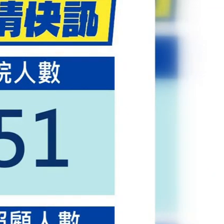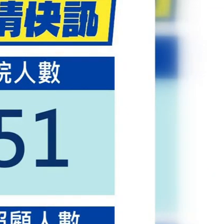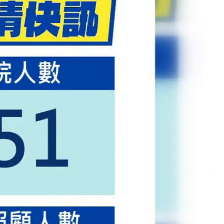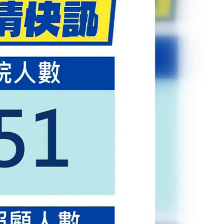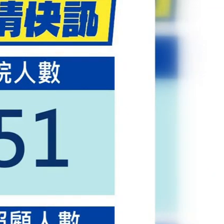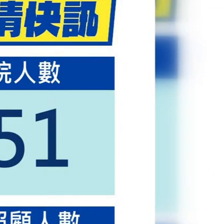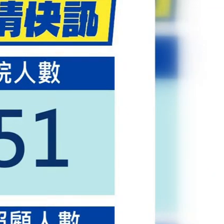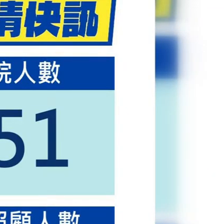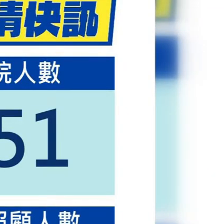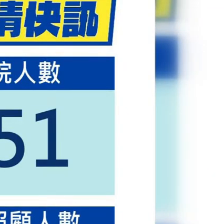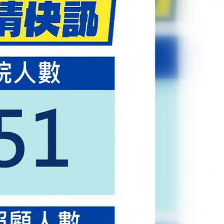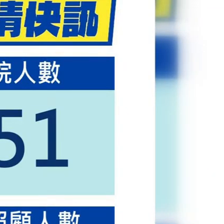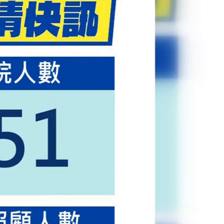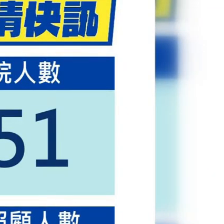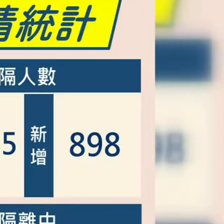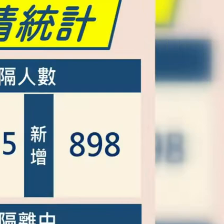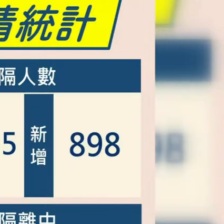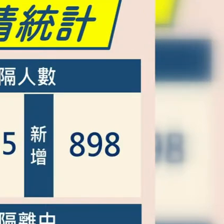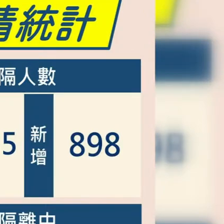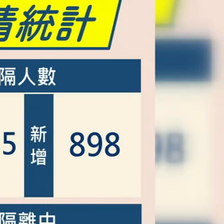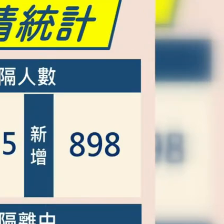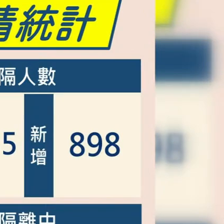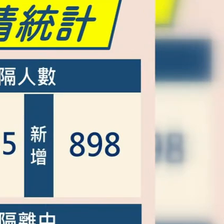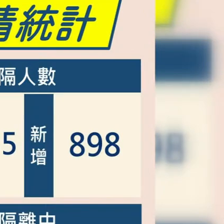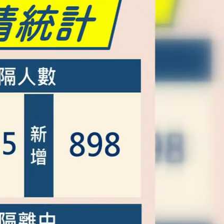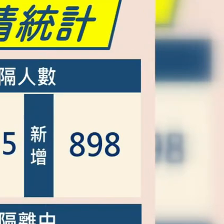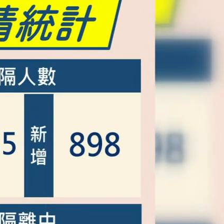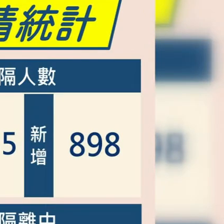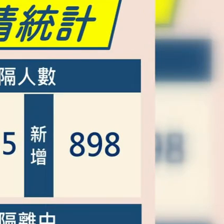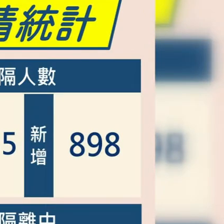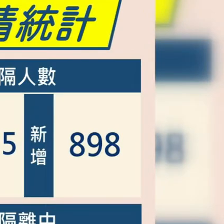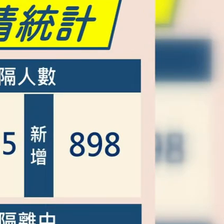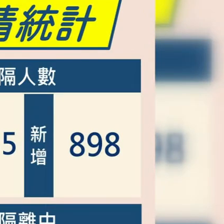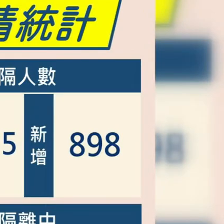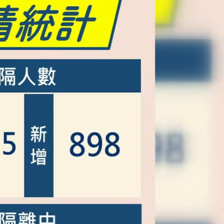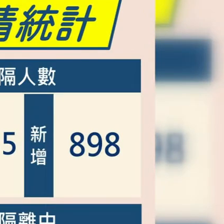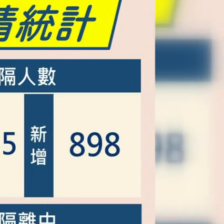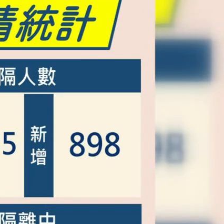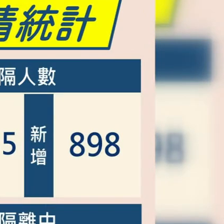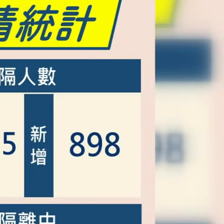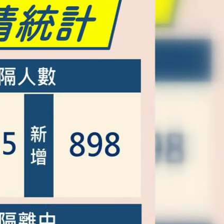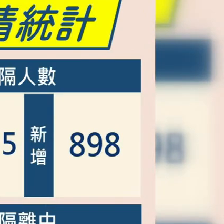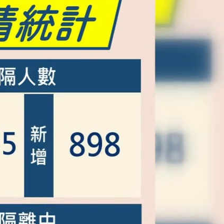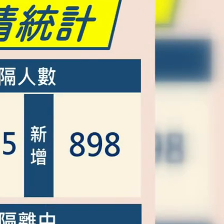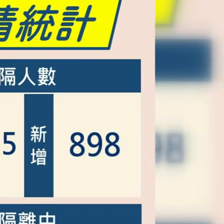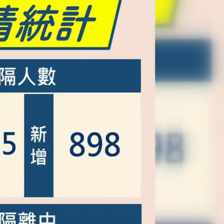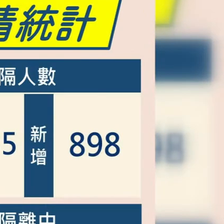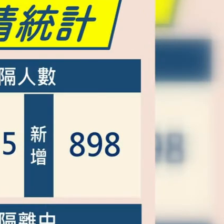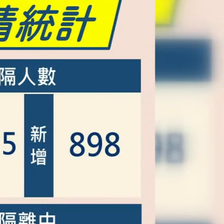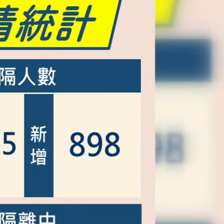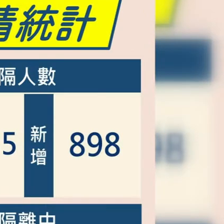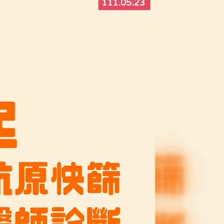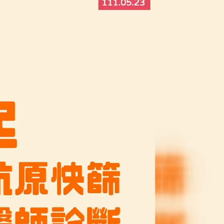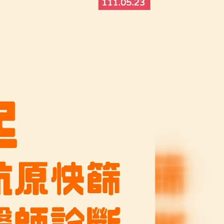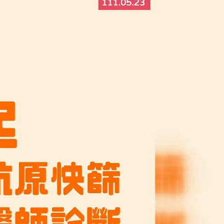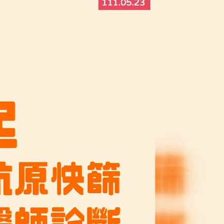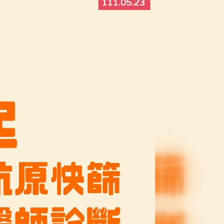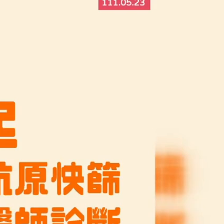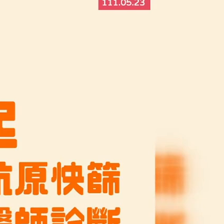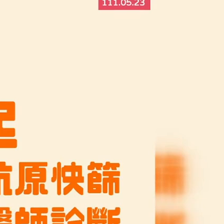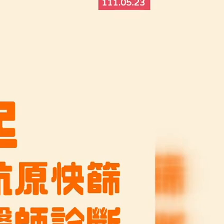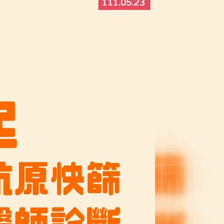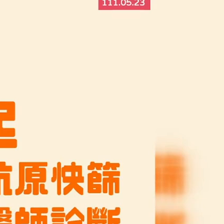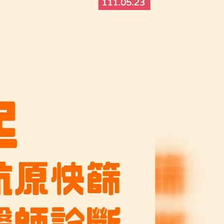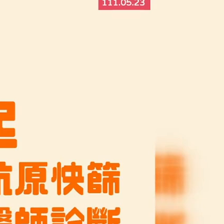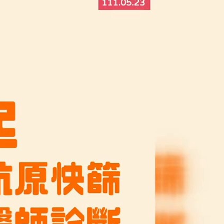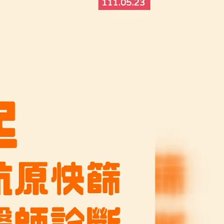诊个案，花莲县府表示，23日起居家快筛检测阳性，再到院由医师诊断或远距诊断后即为确诊。